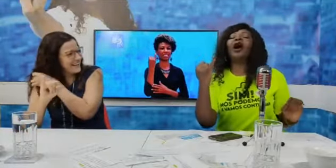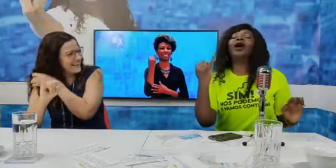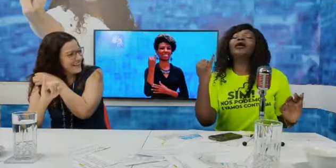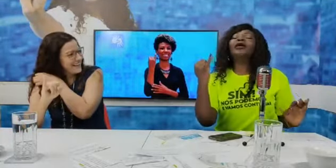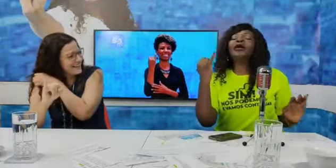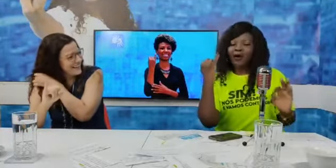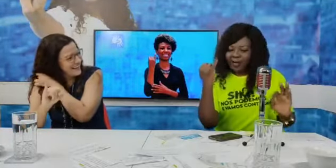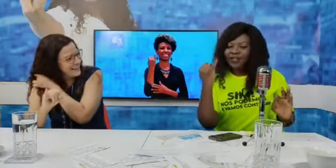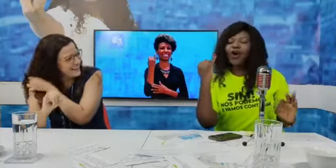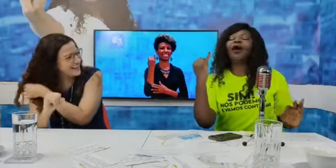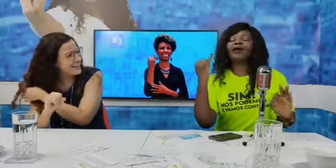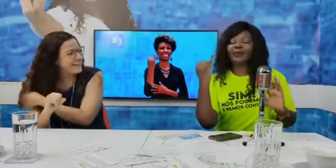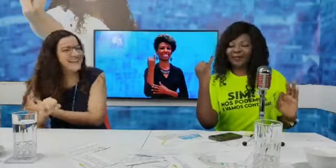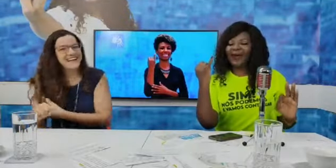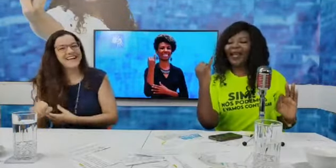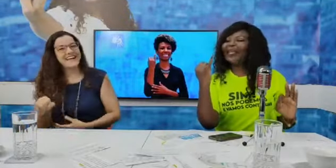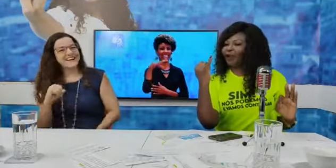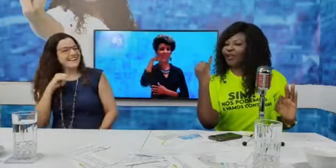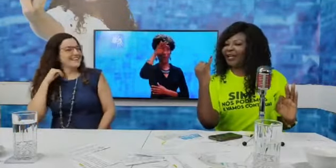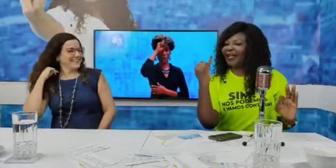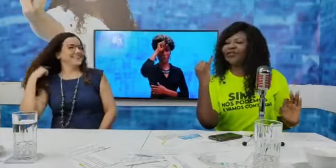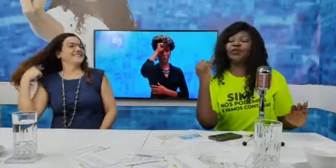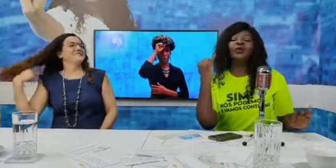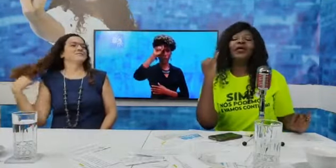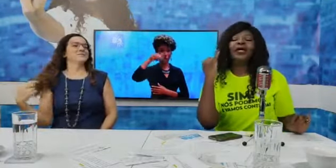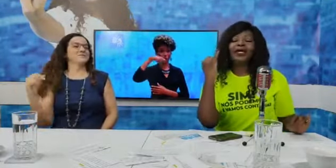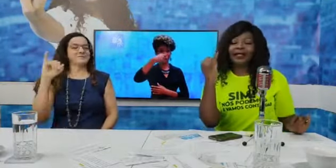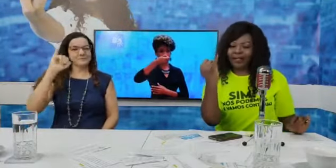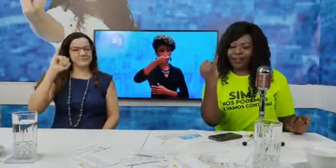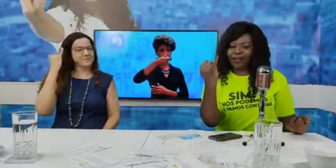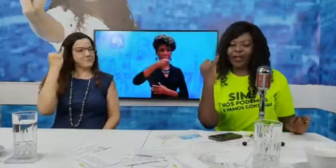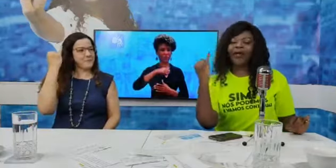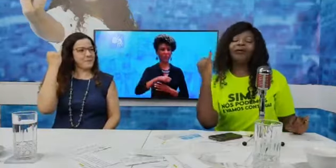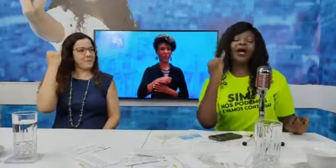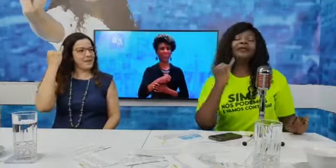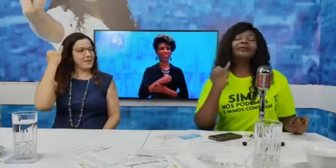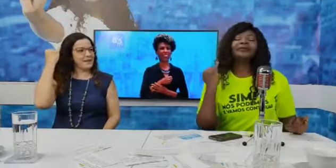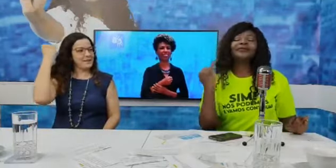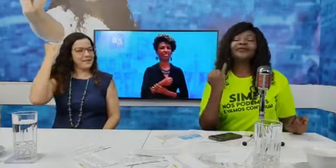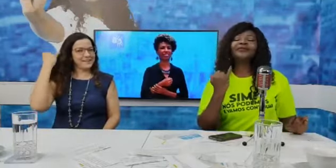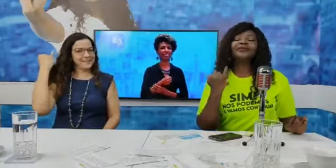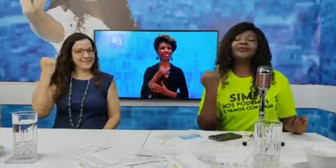ó. Olha só como é que fala Irelda, não é isso? I de Irelda.